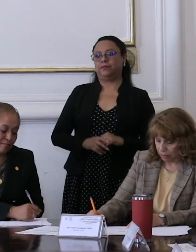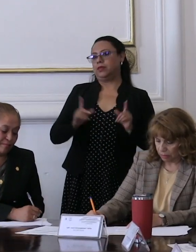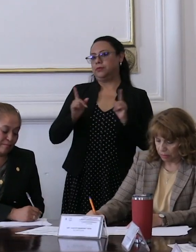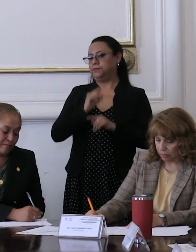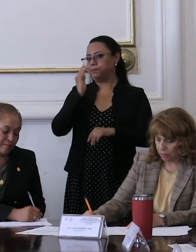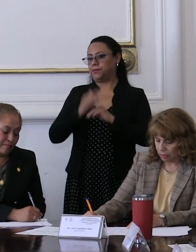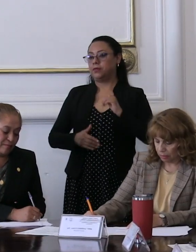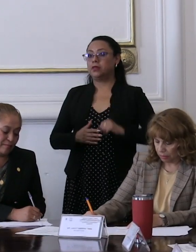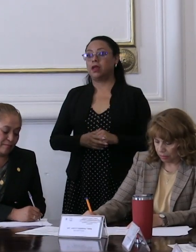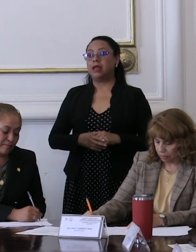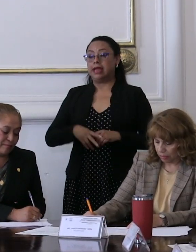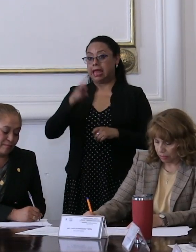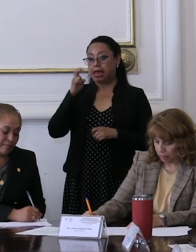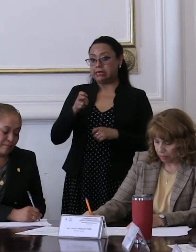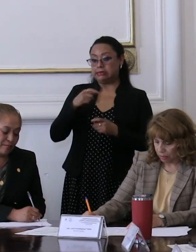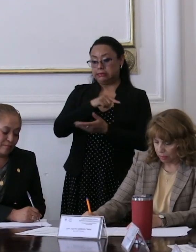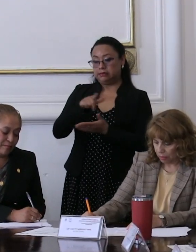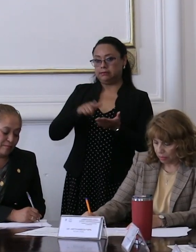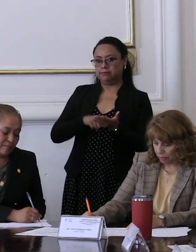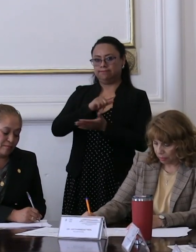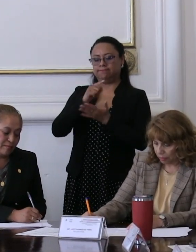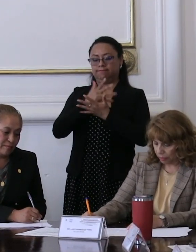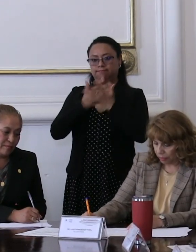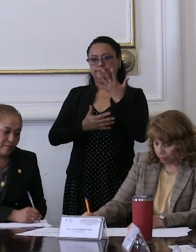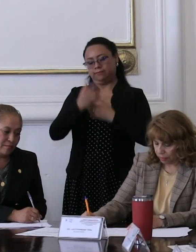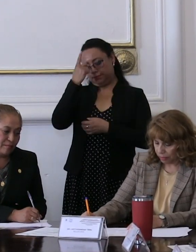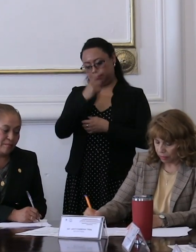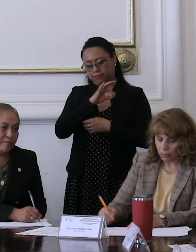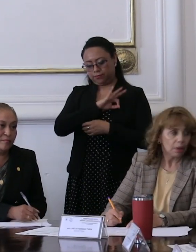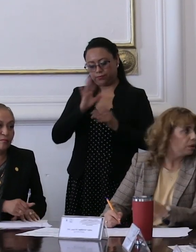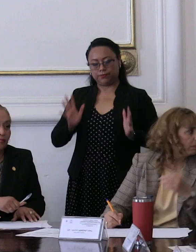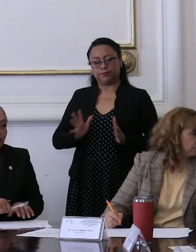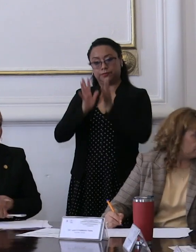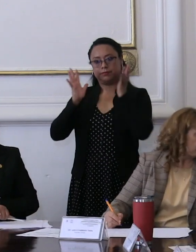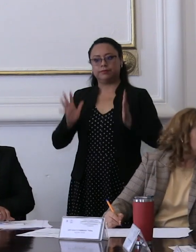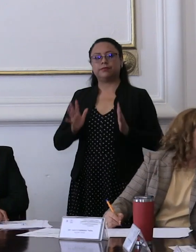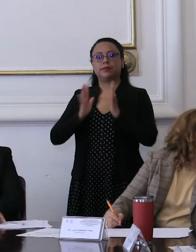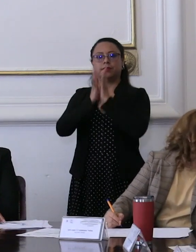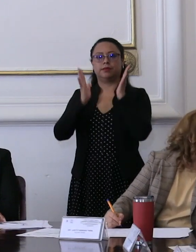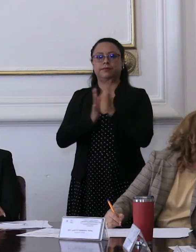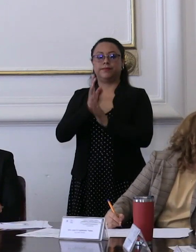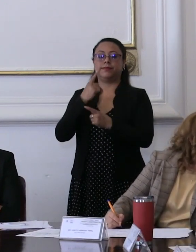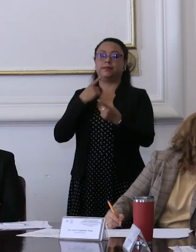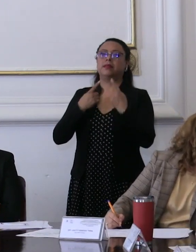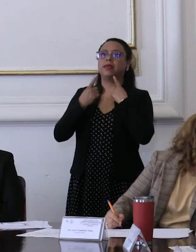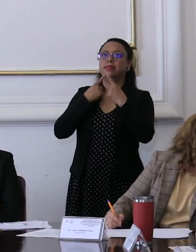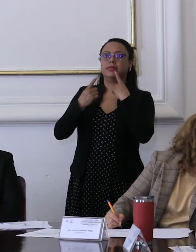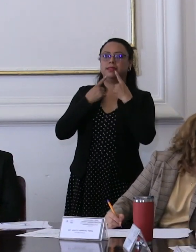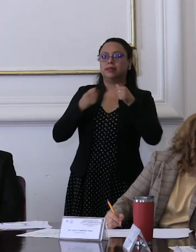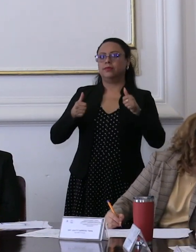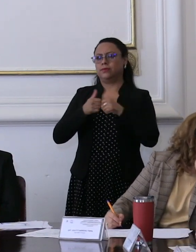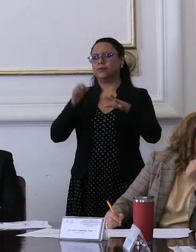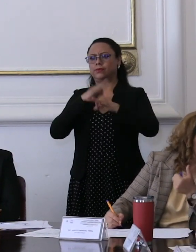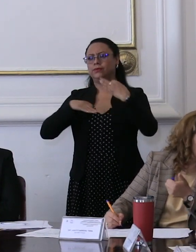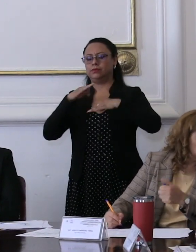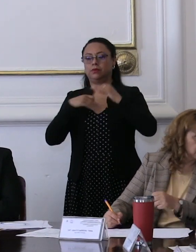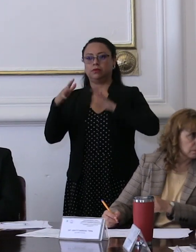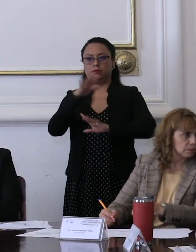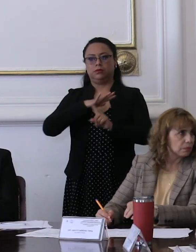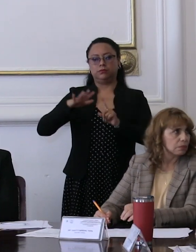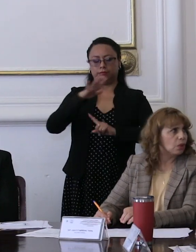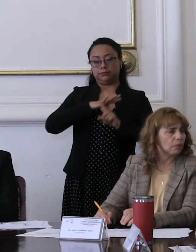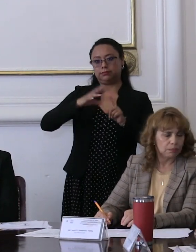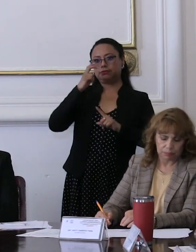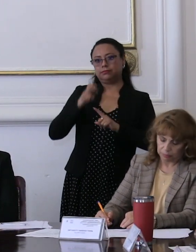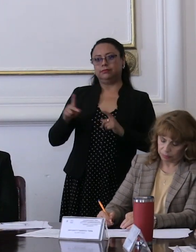para que desde este órgano legislativo impulse la participación y el diálogo con los diferentes sectores de la población que estamos